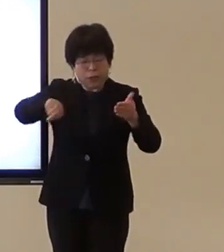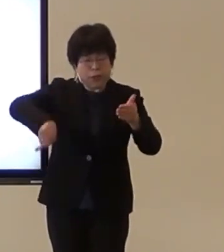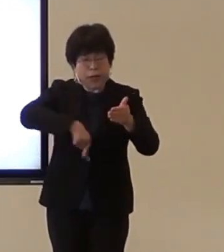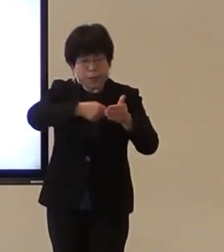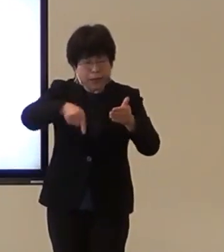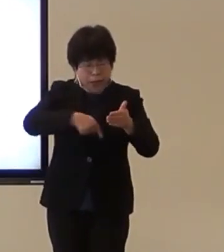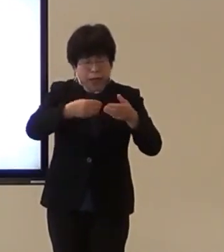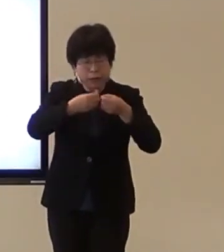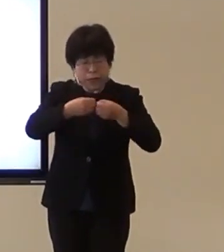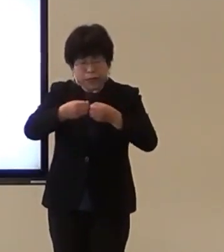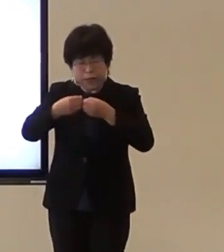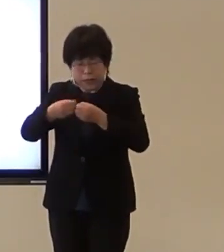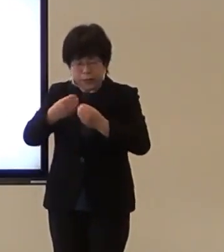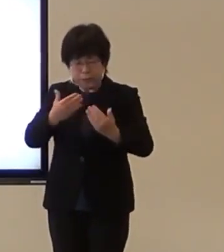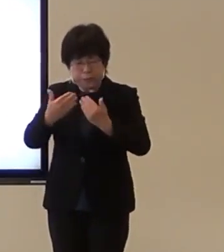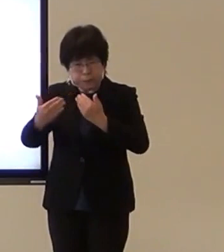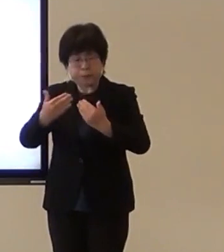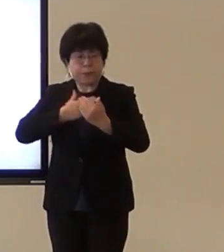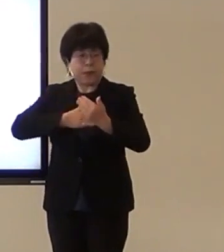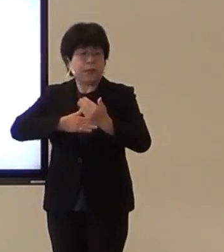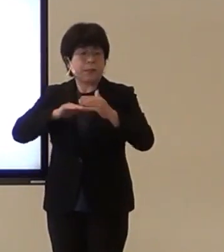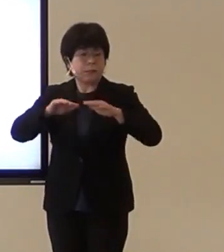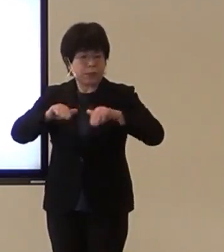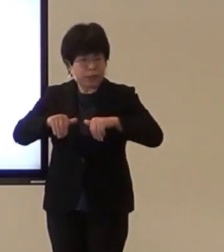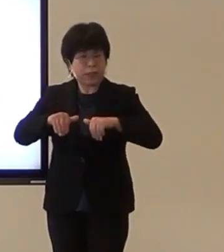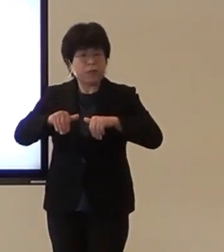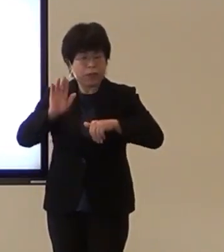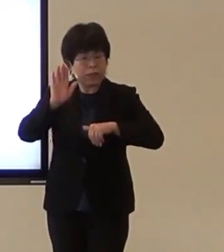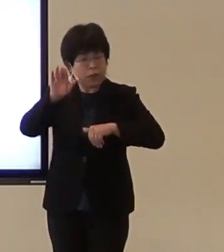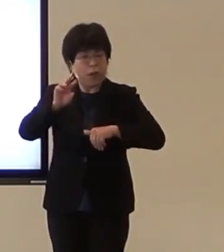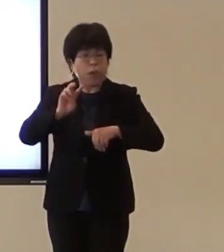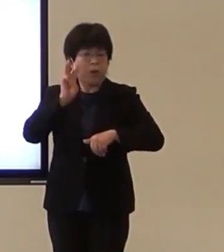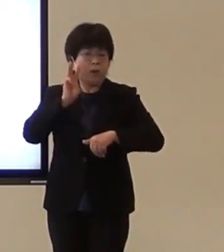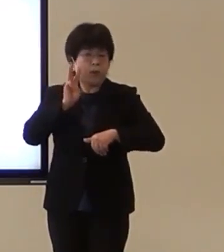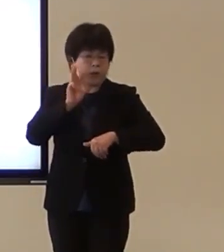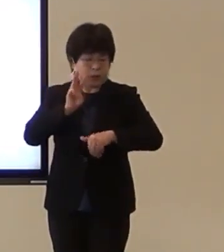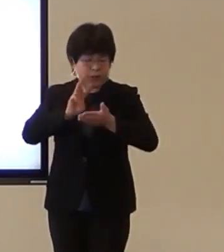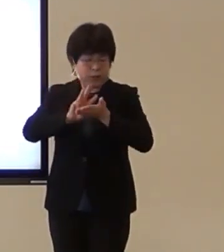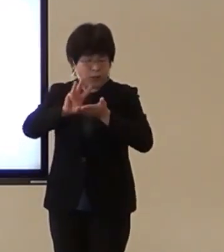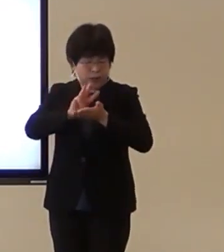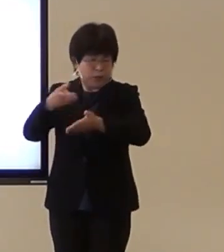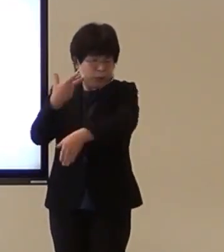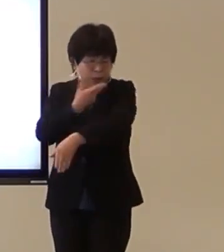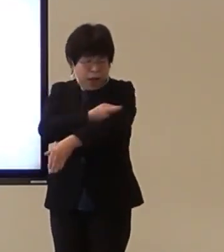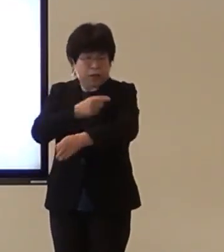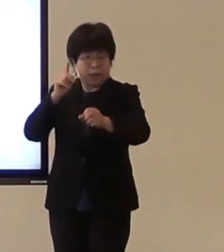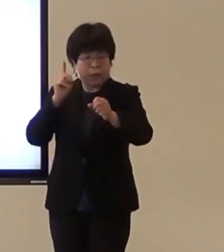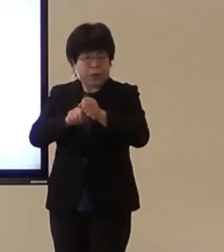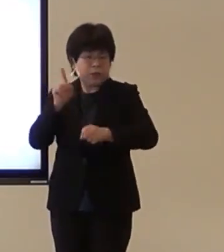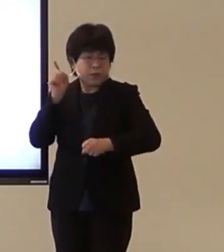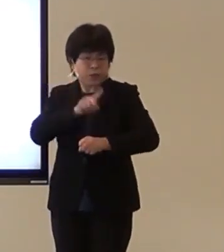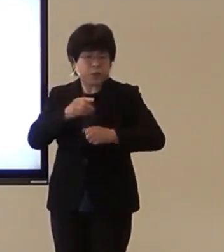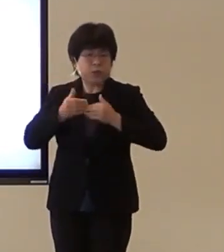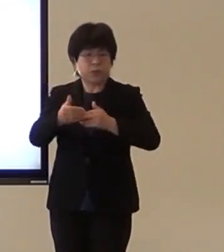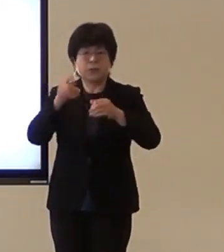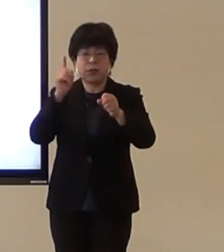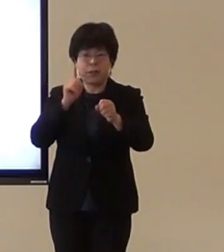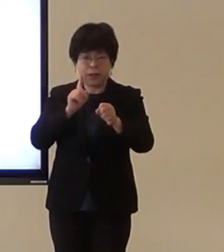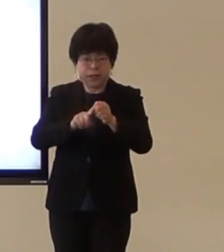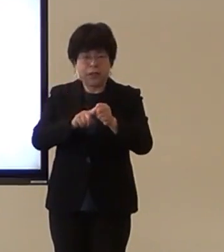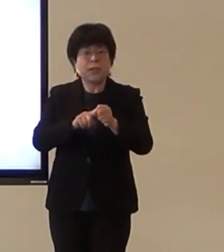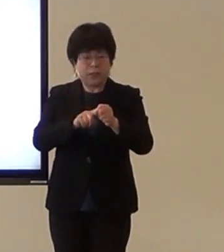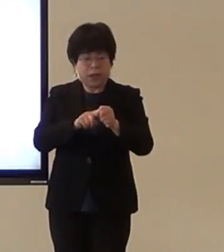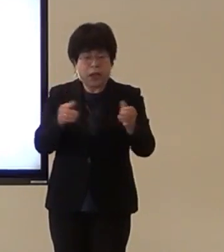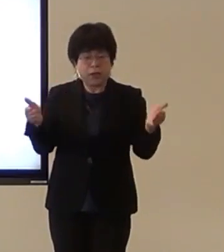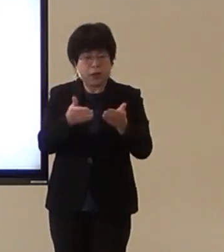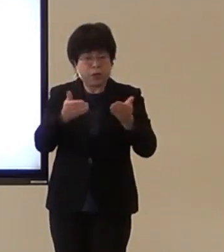ますので、より一層ワクチン接種に迅速に対応できますようプロジェクトチームのマネジメント機能と業務推進体制